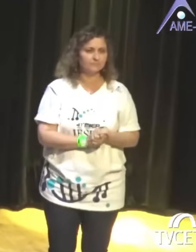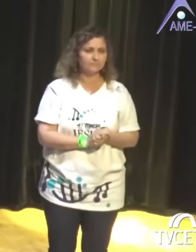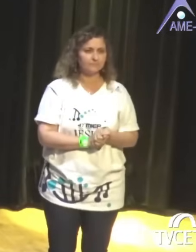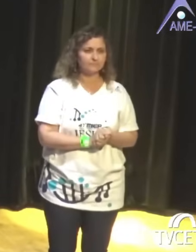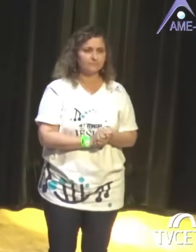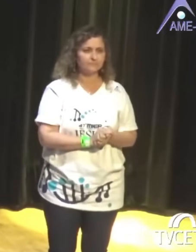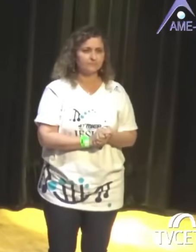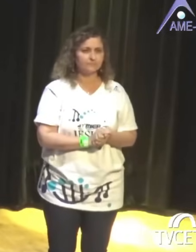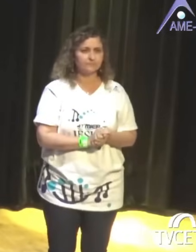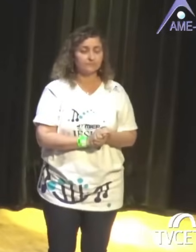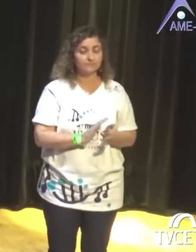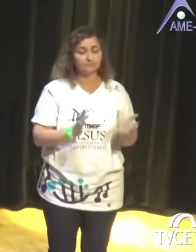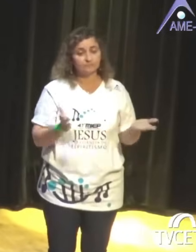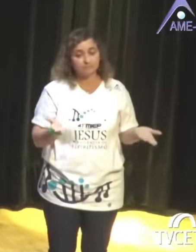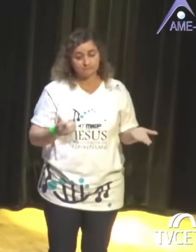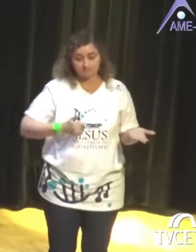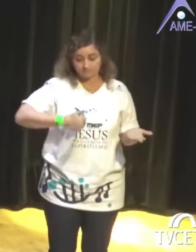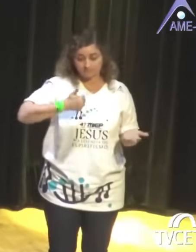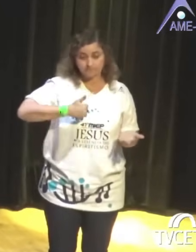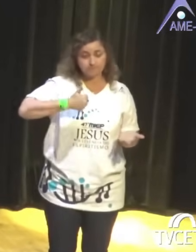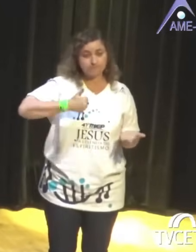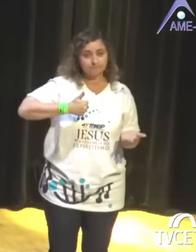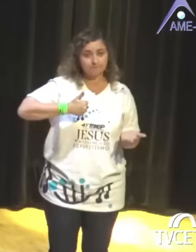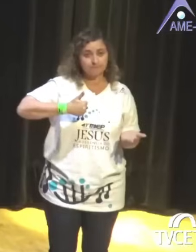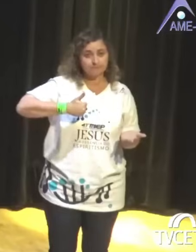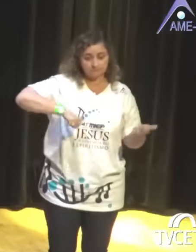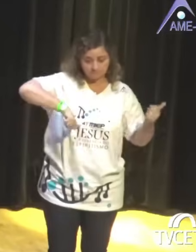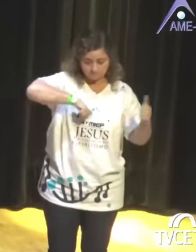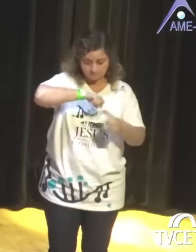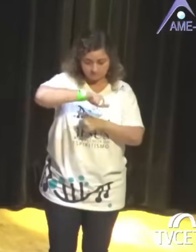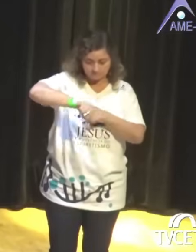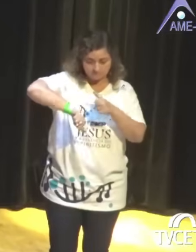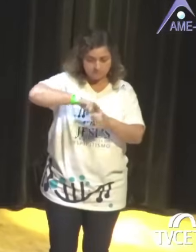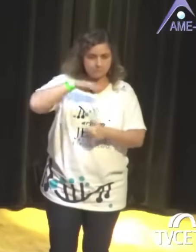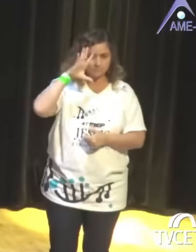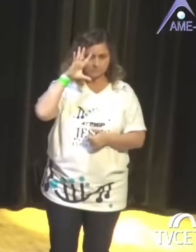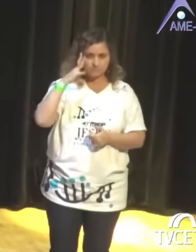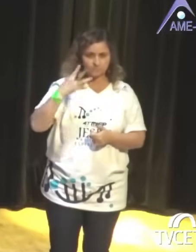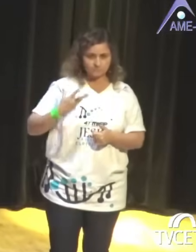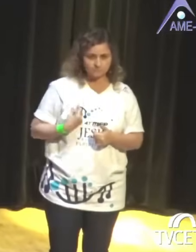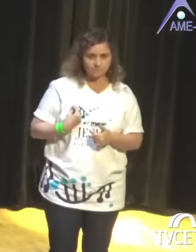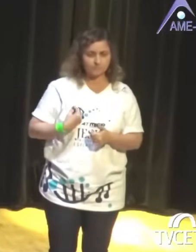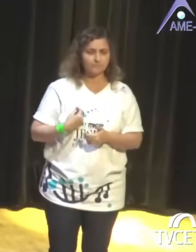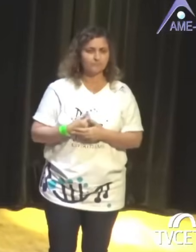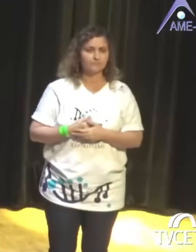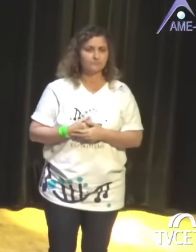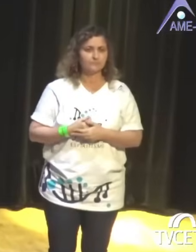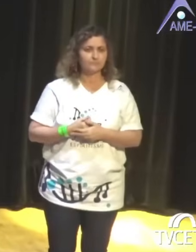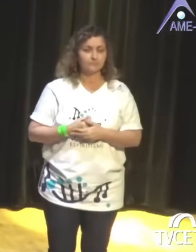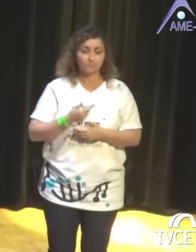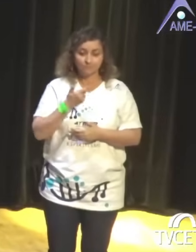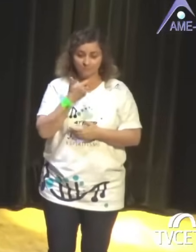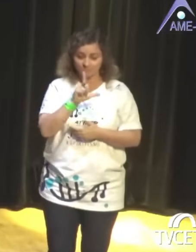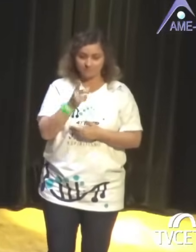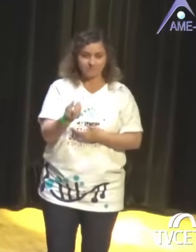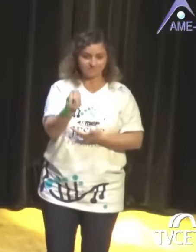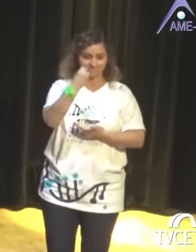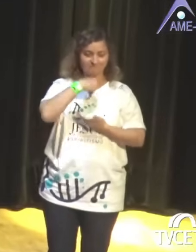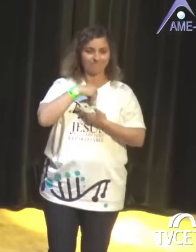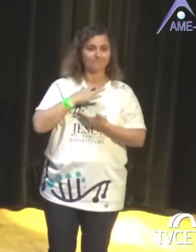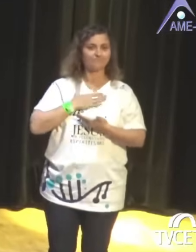sentido a primeira transformação que o espiritismo Opera em um